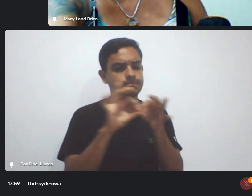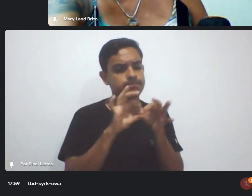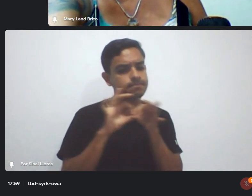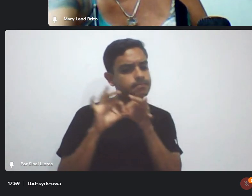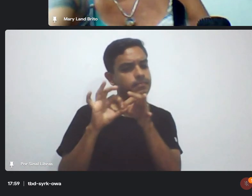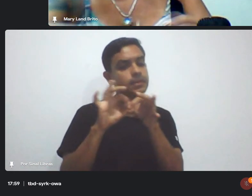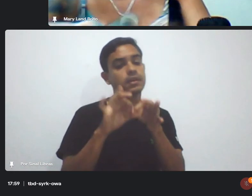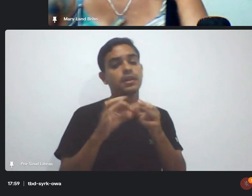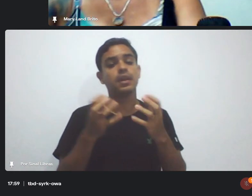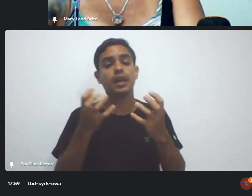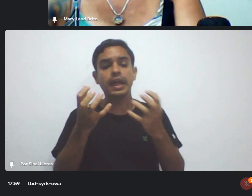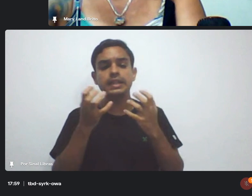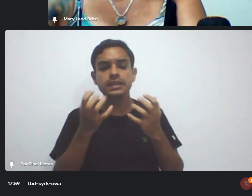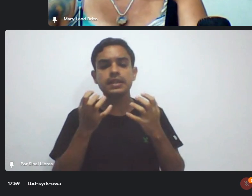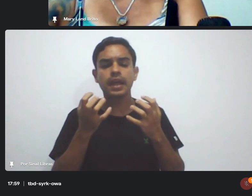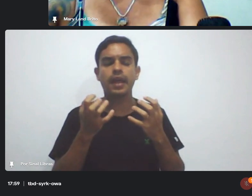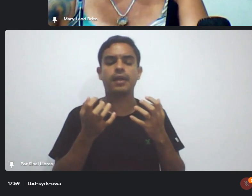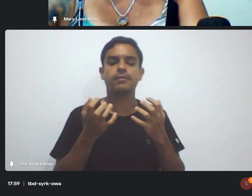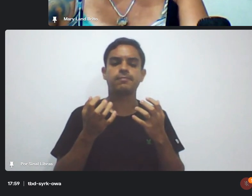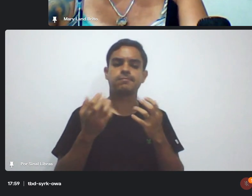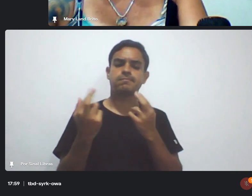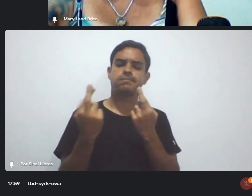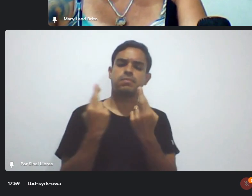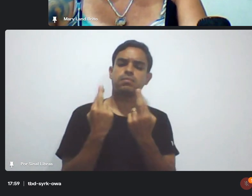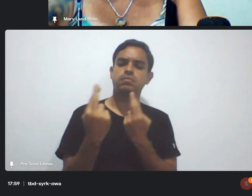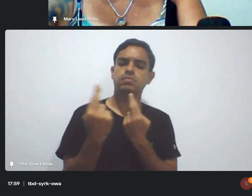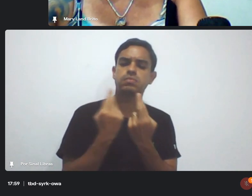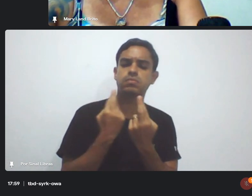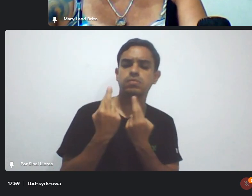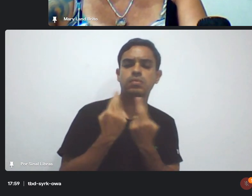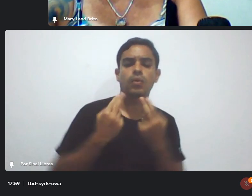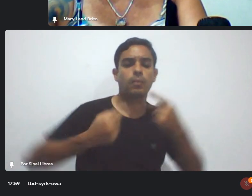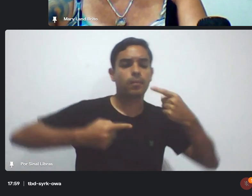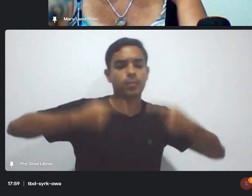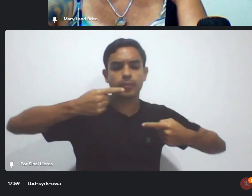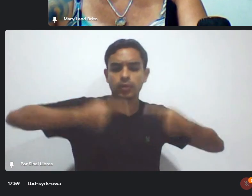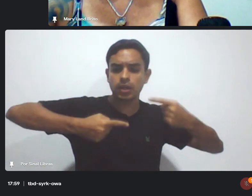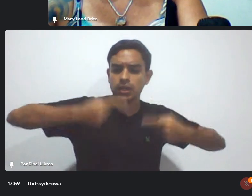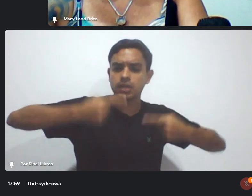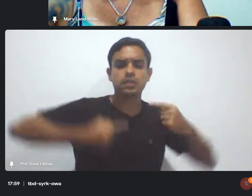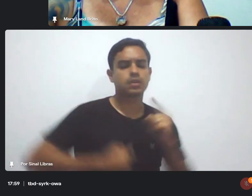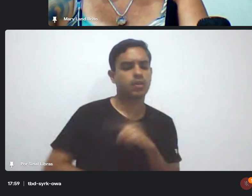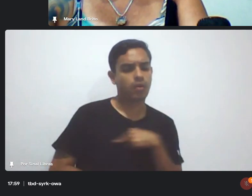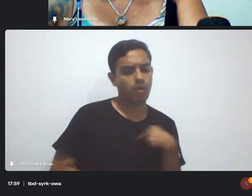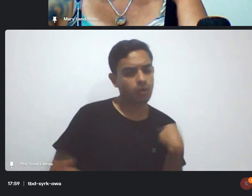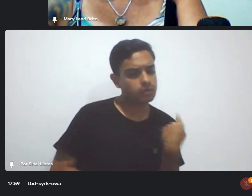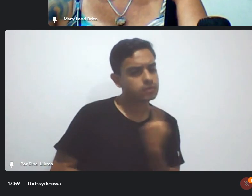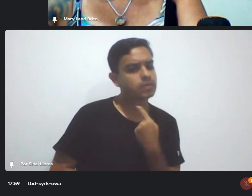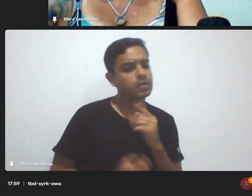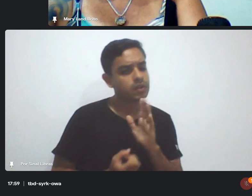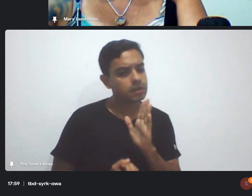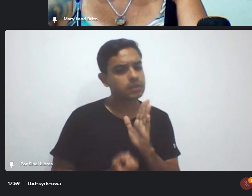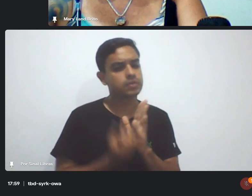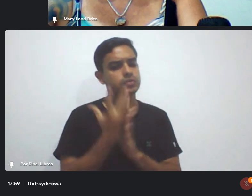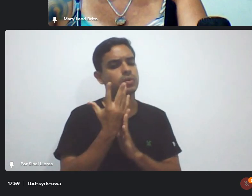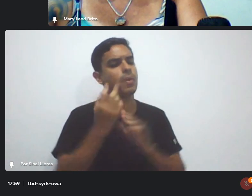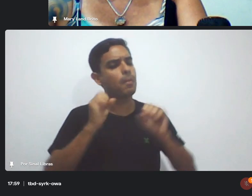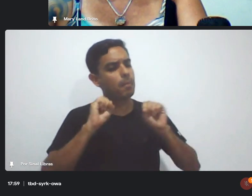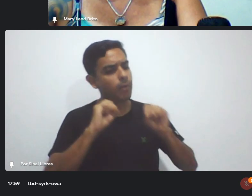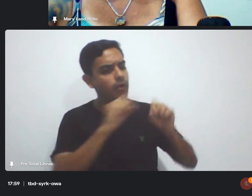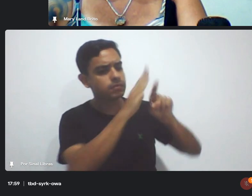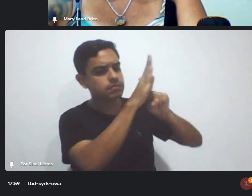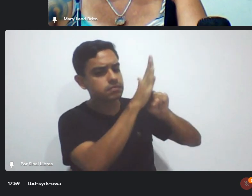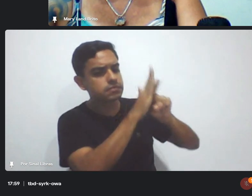ser um encurtador das políticas que o MIC está desenvolvendo. Vocês podem já ver aí os editais da FUNARC,